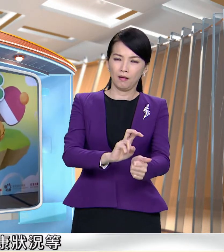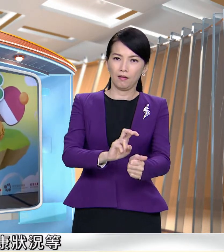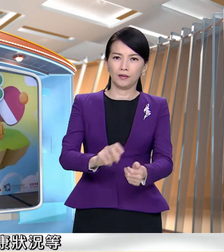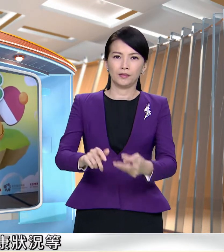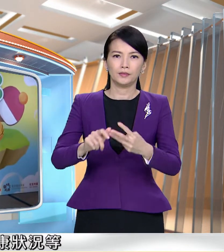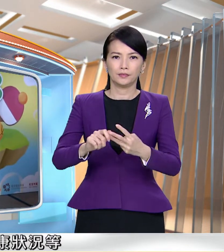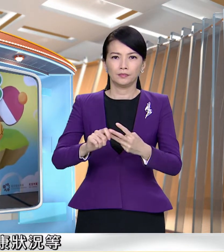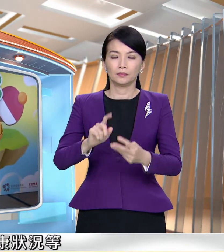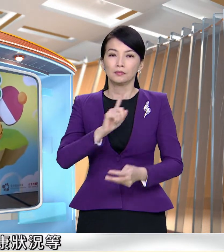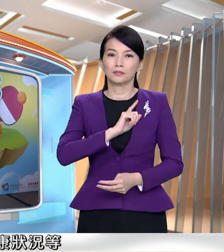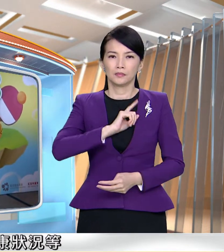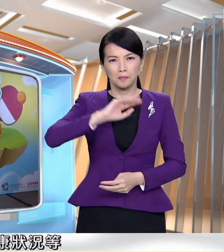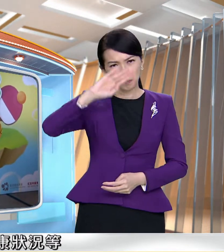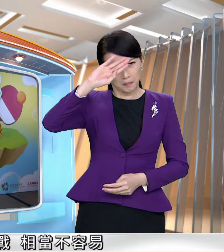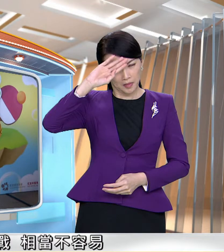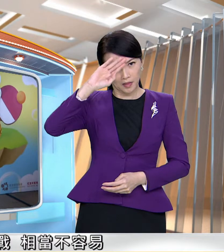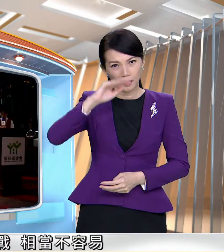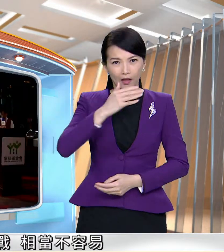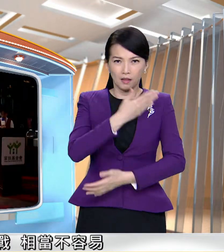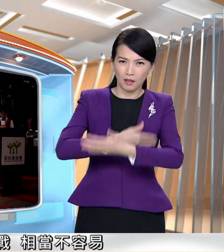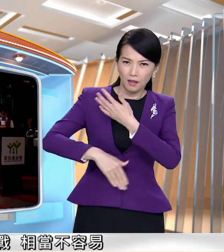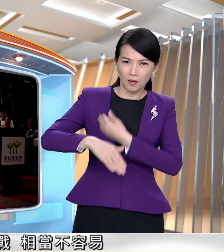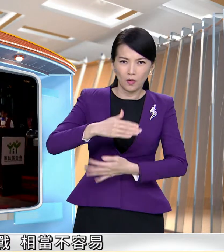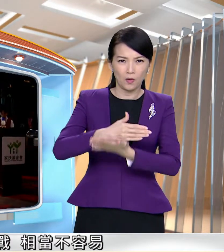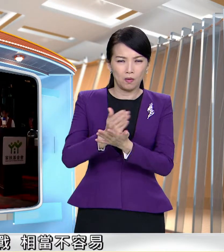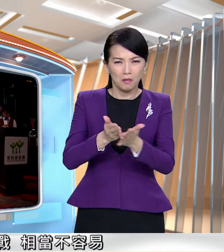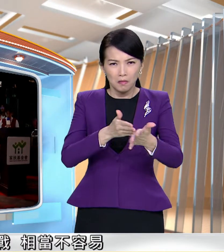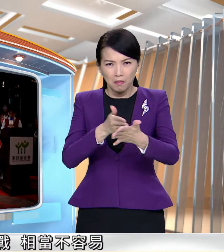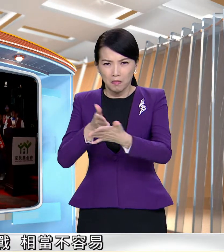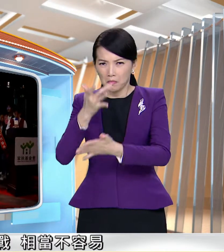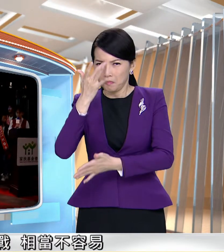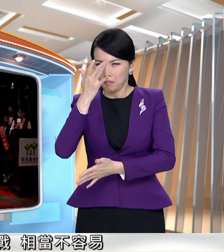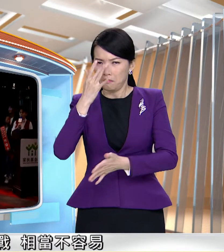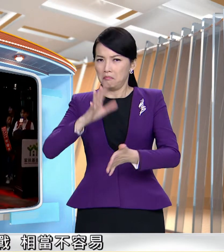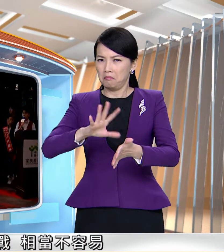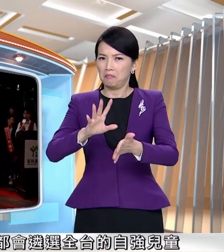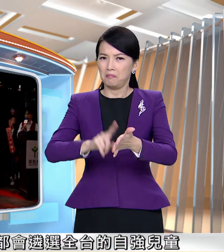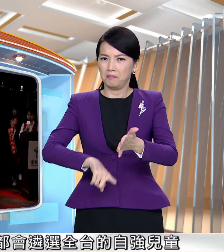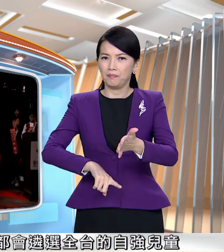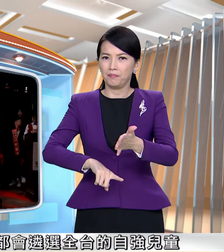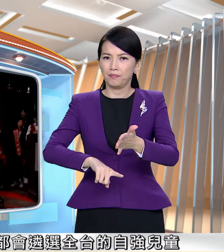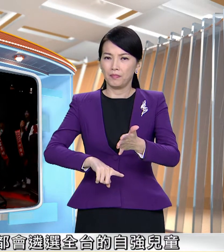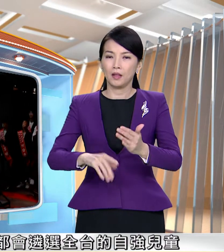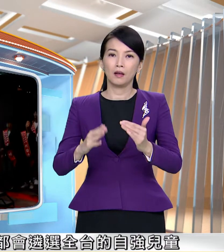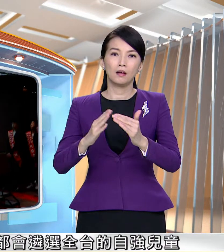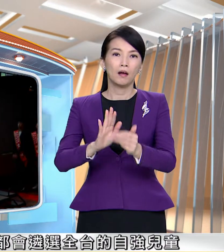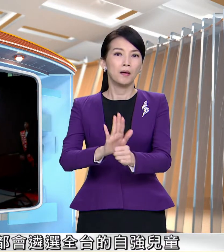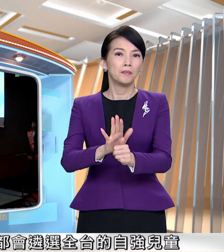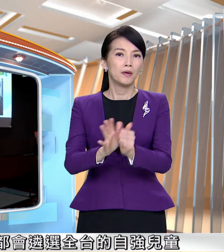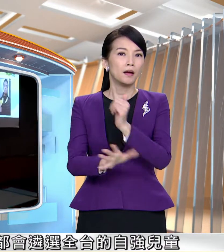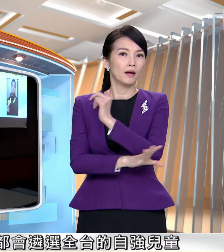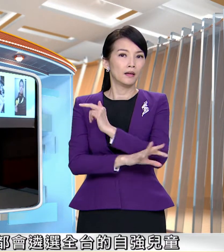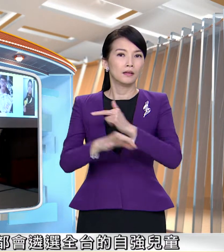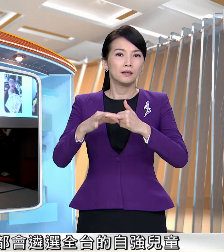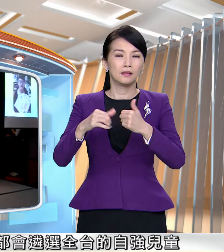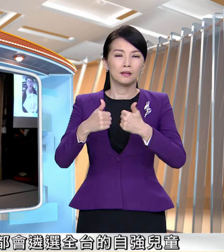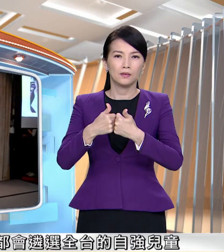状况等各种挫折和挑战，相当不容易。因此，家福每年都会遴